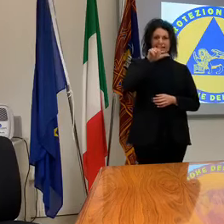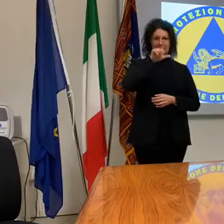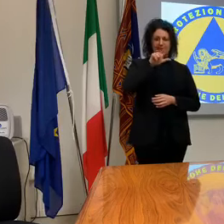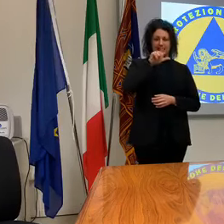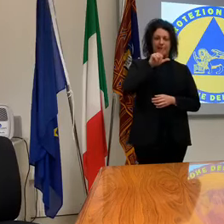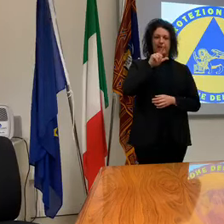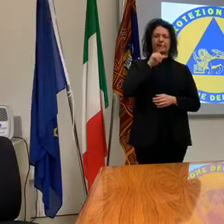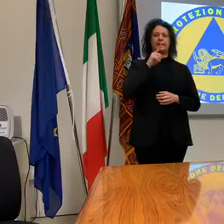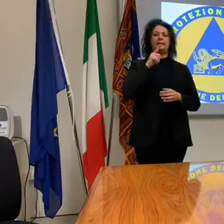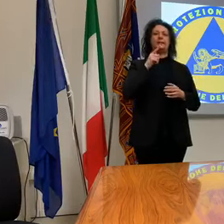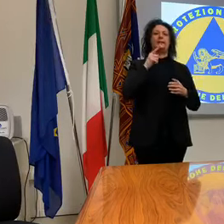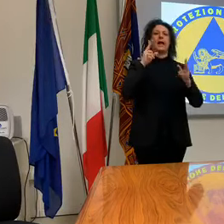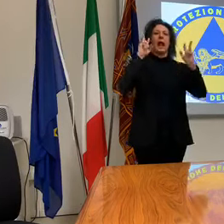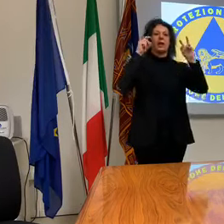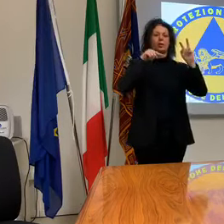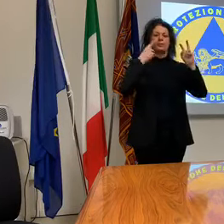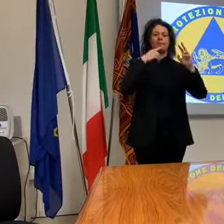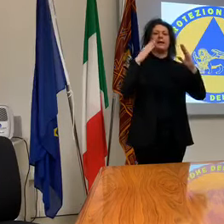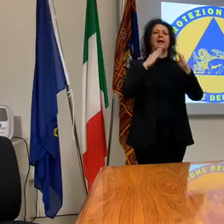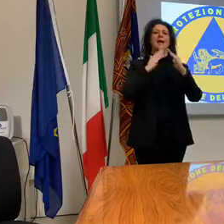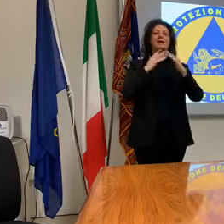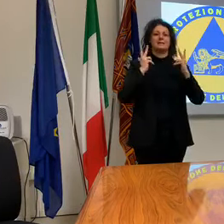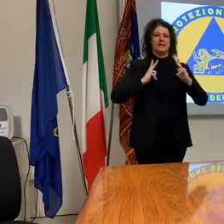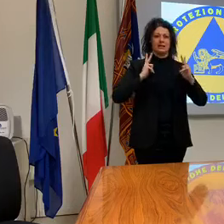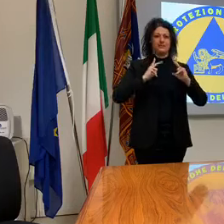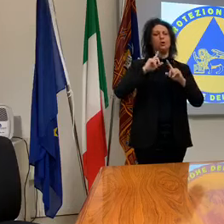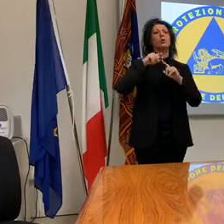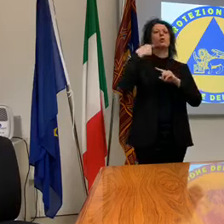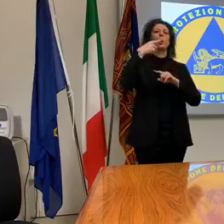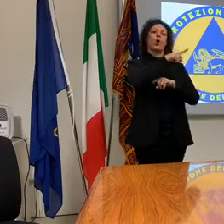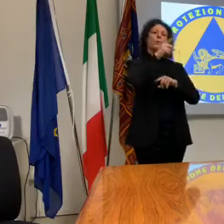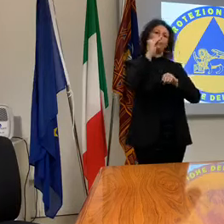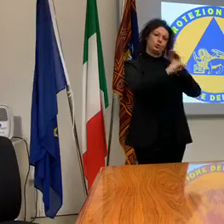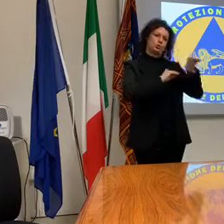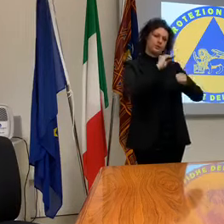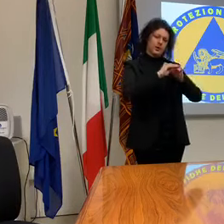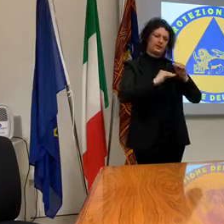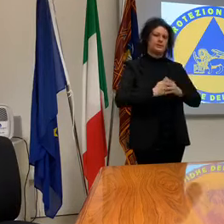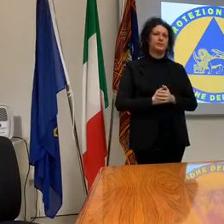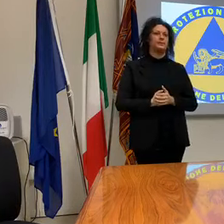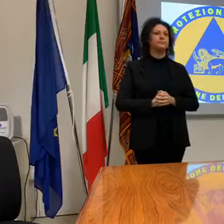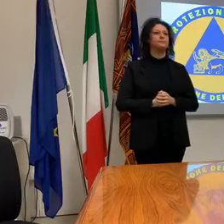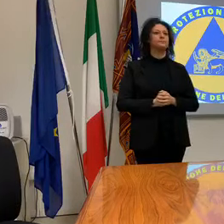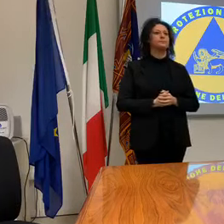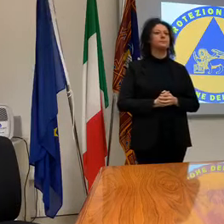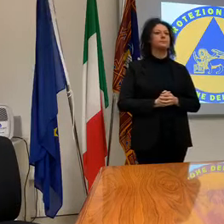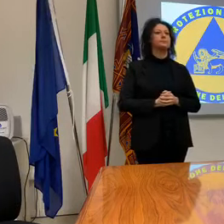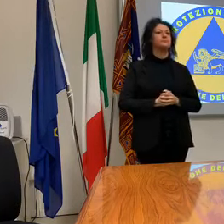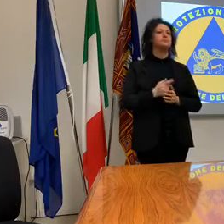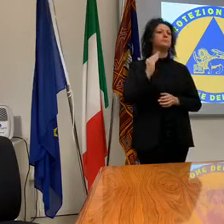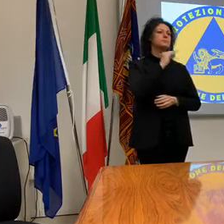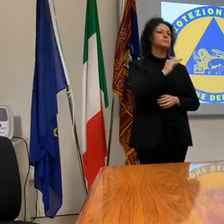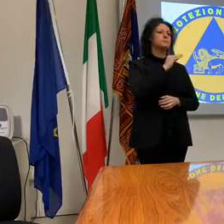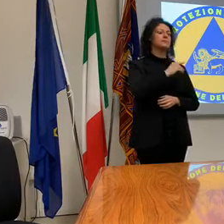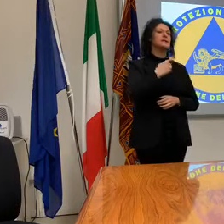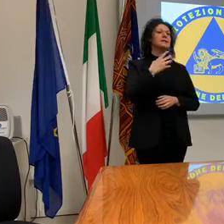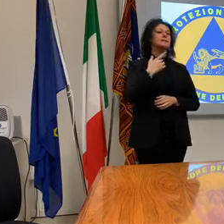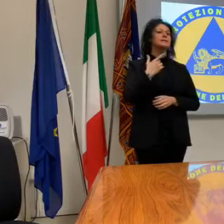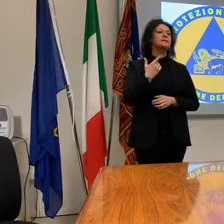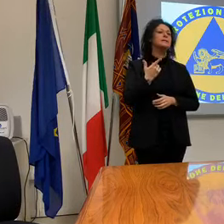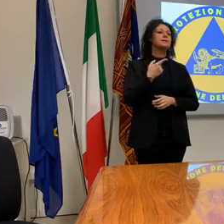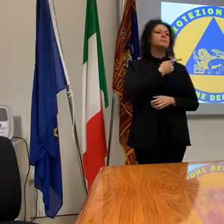aspettiamo le vostre domande e quelle via WhatsApp. Volevo chiedere che lettura dà l'assessore di questi ultimi dati, di